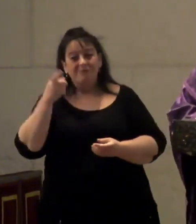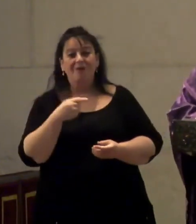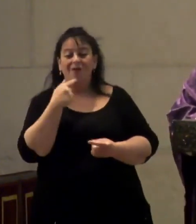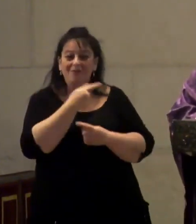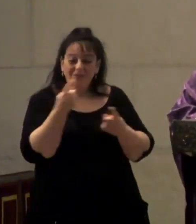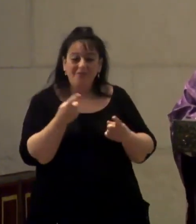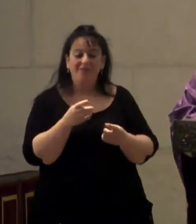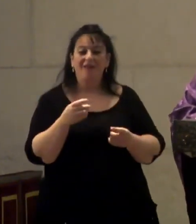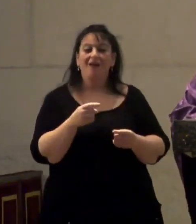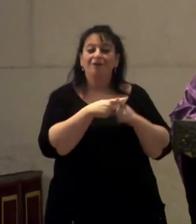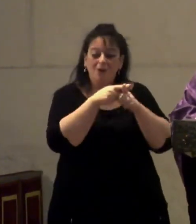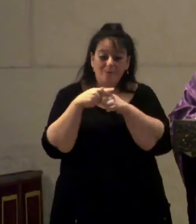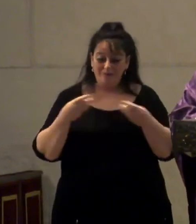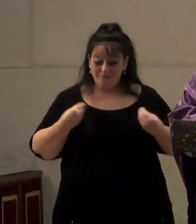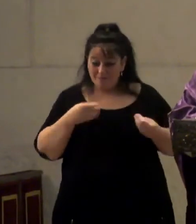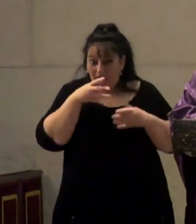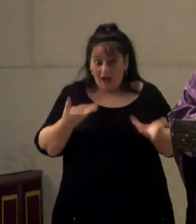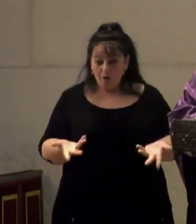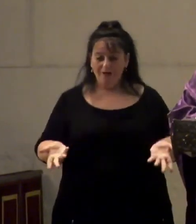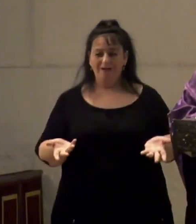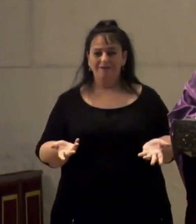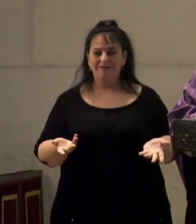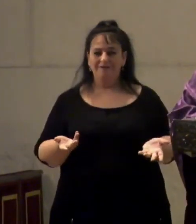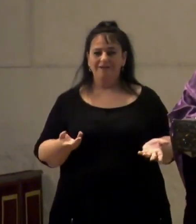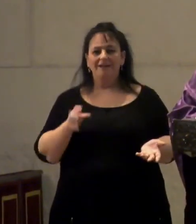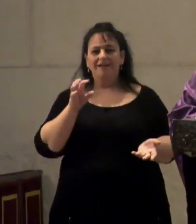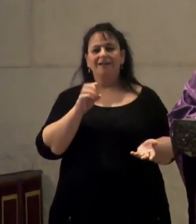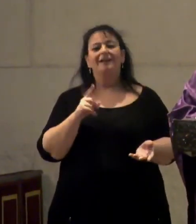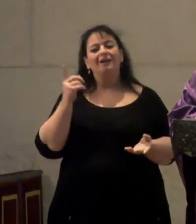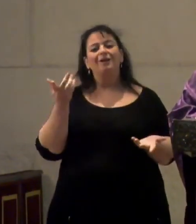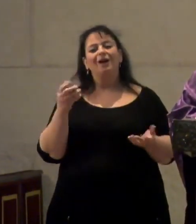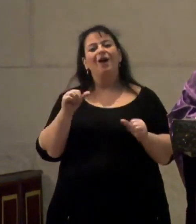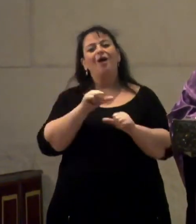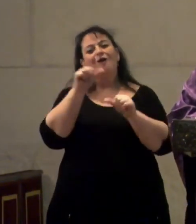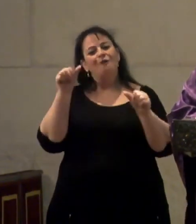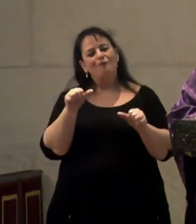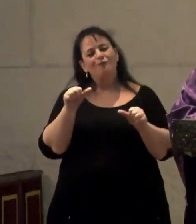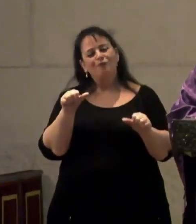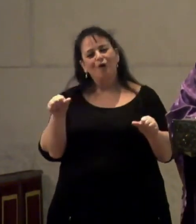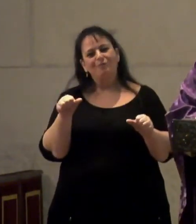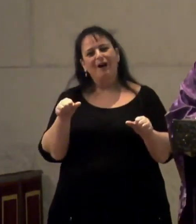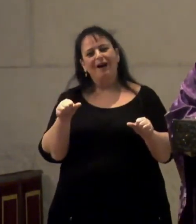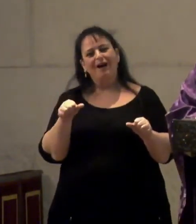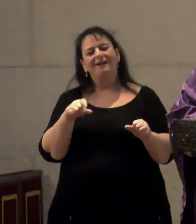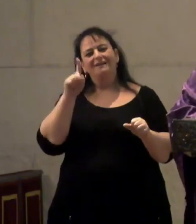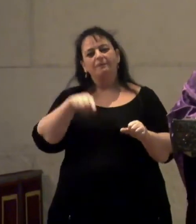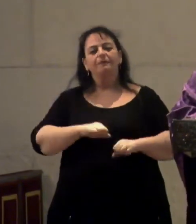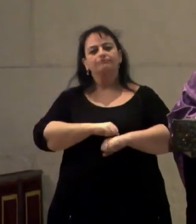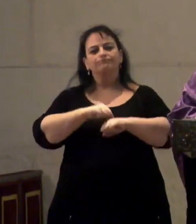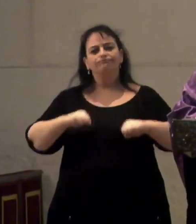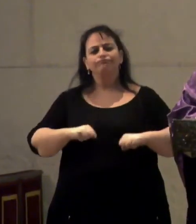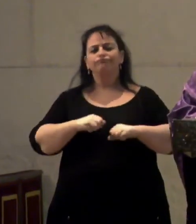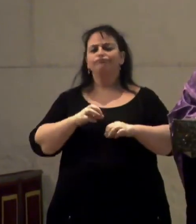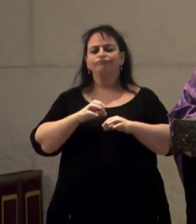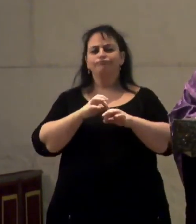que compartimos la vida aquí y ahora? Y lo que de un modo definitivo les dice a aquellos que